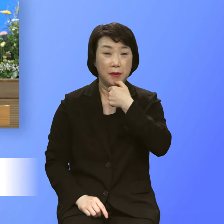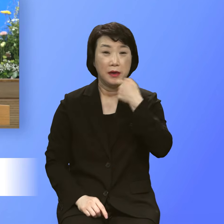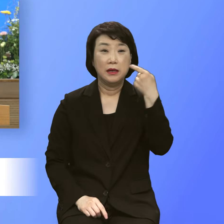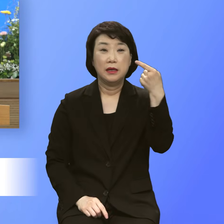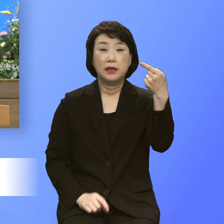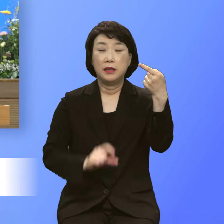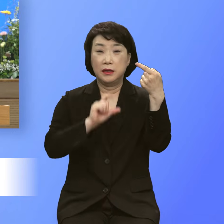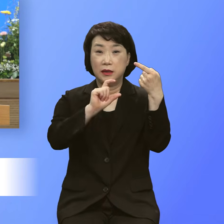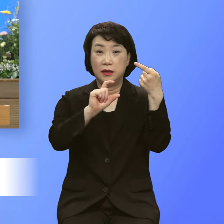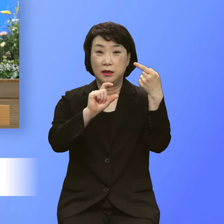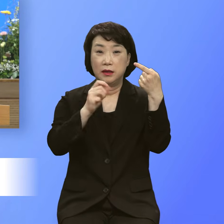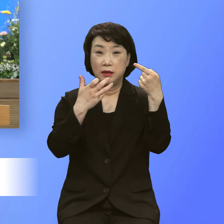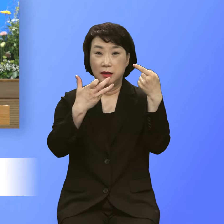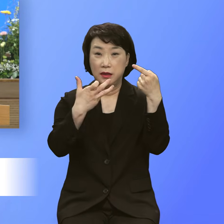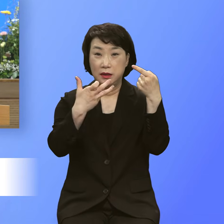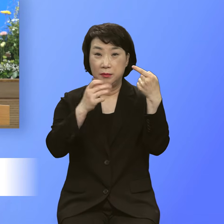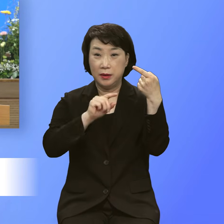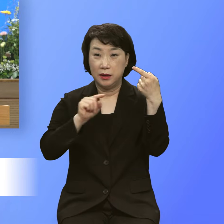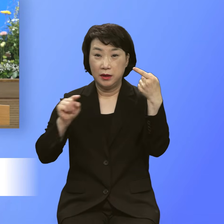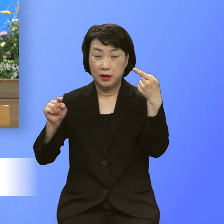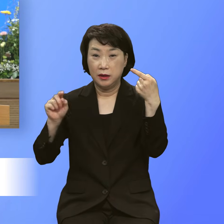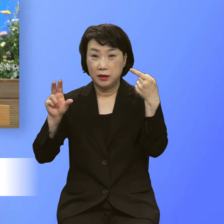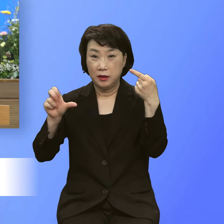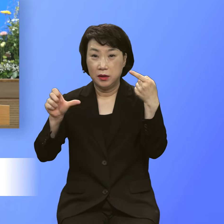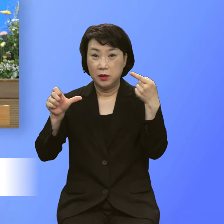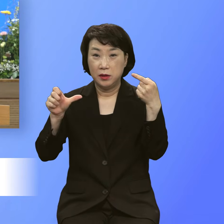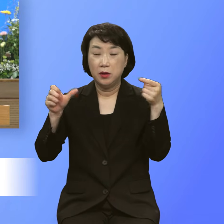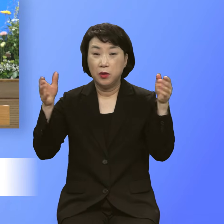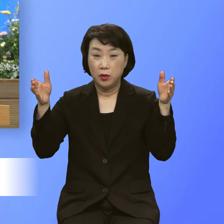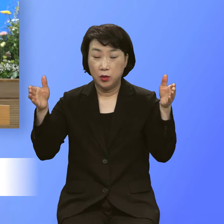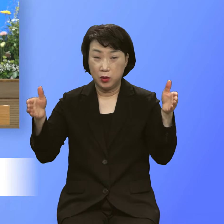로마서 1장 18절에서